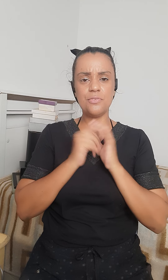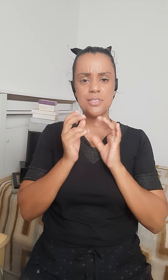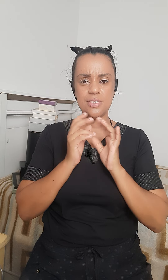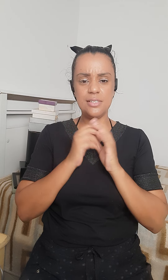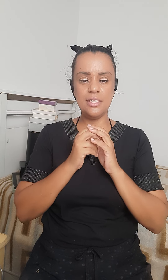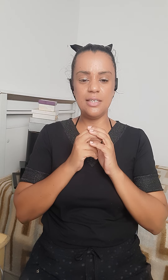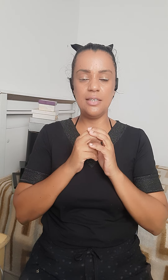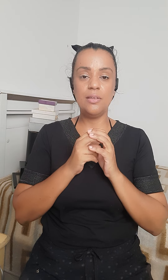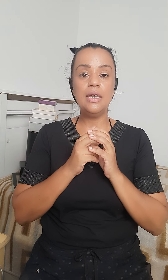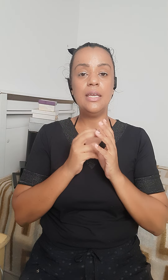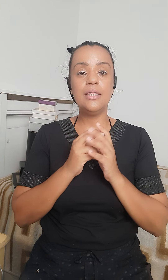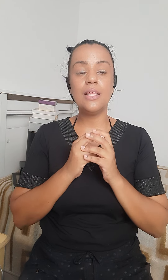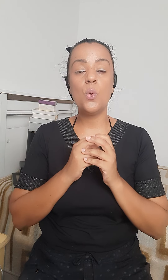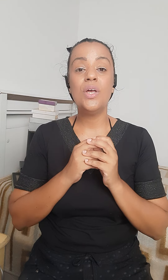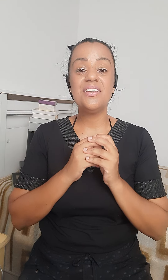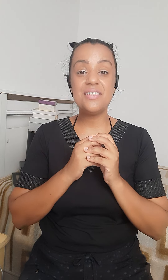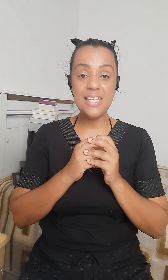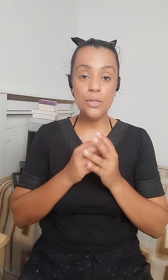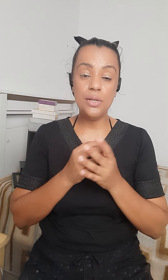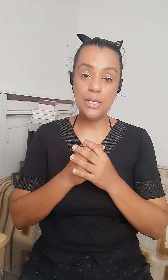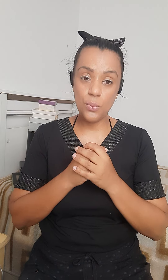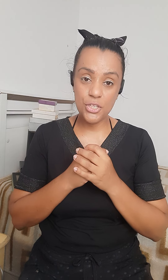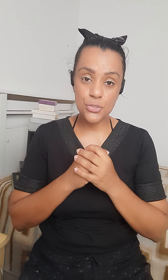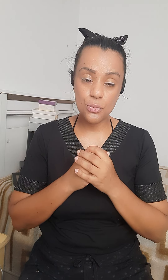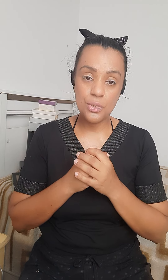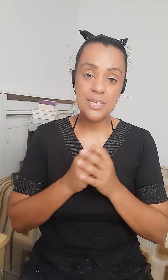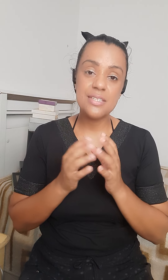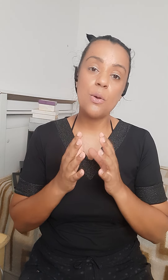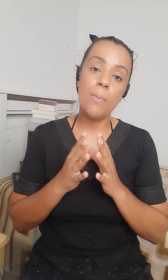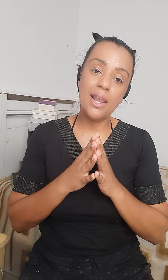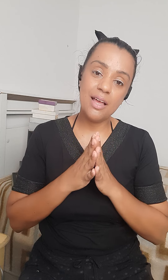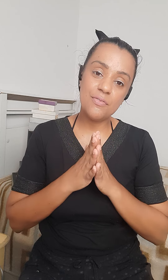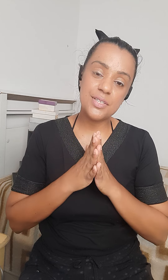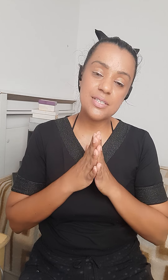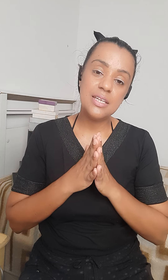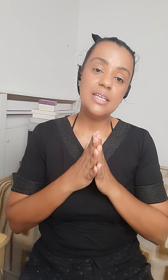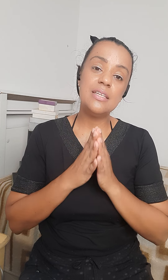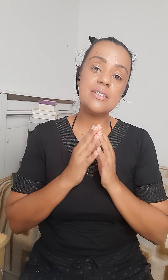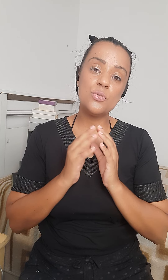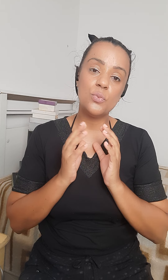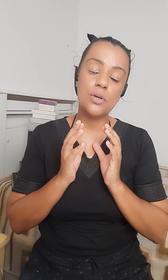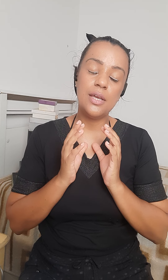vocês entenderem. Então, signo linguístico são palavras que são